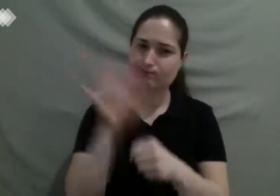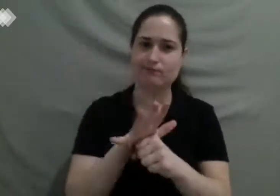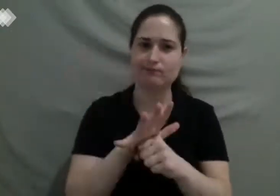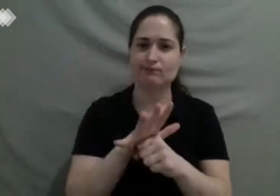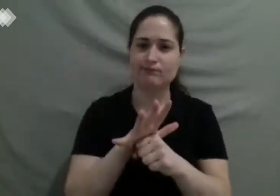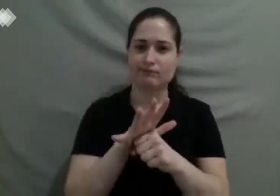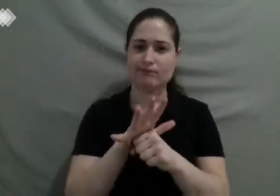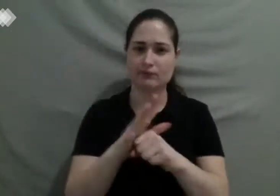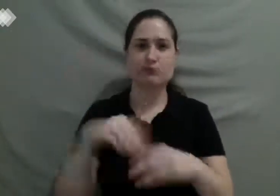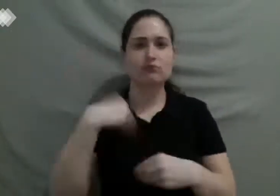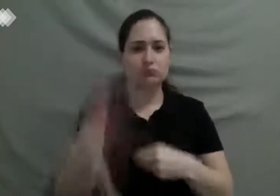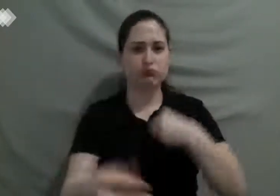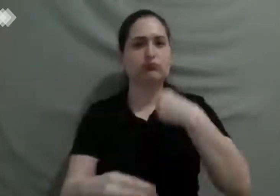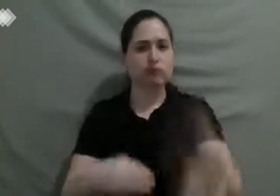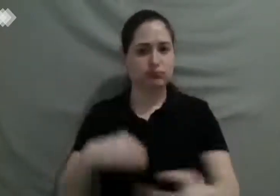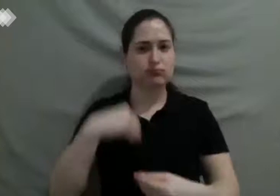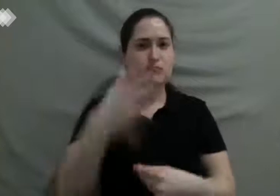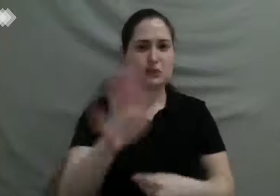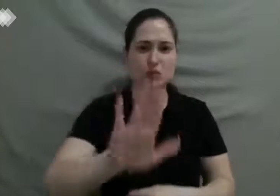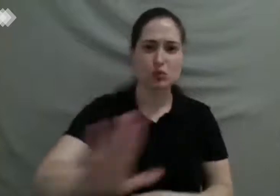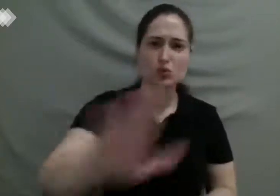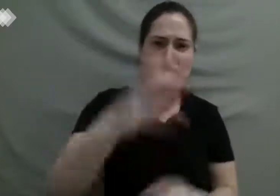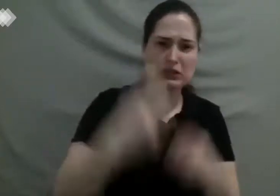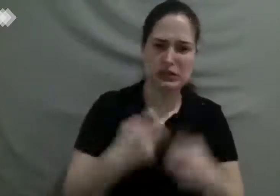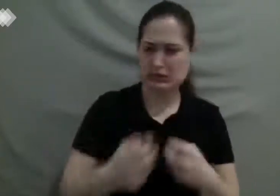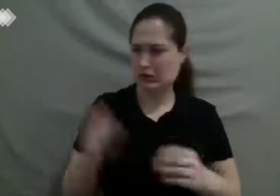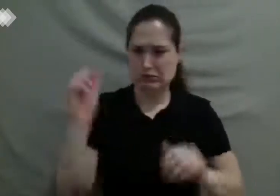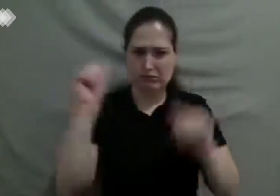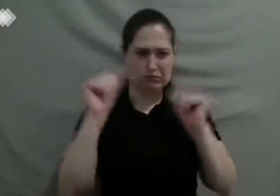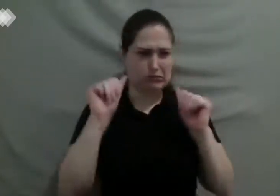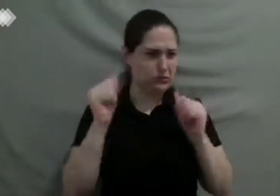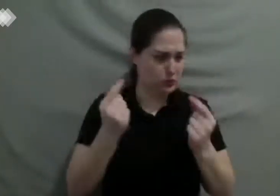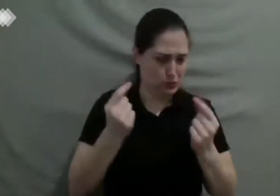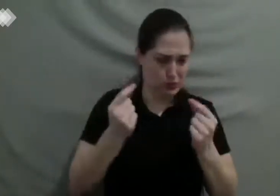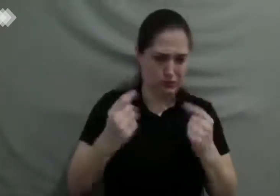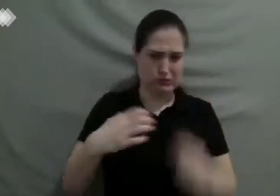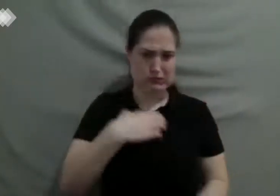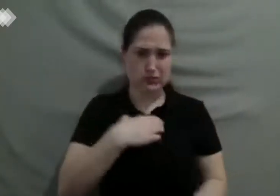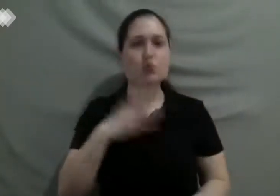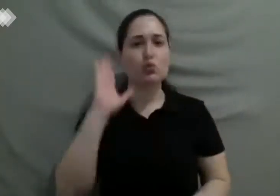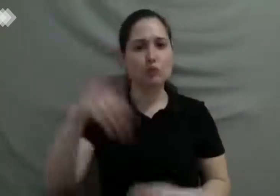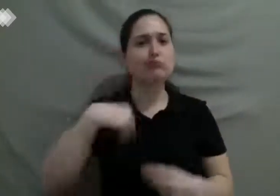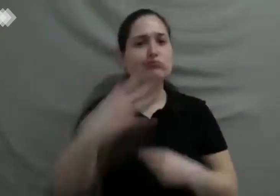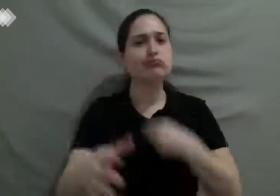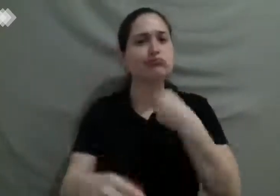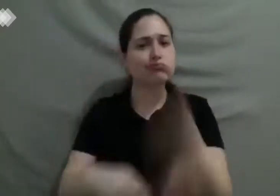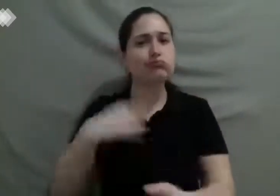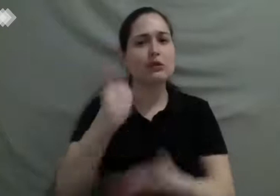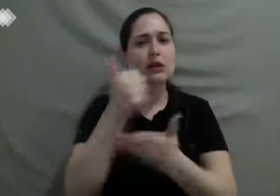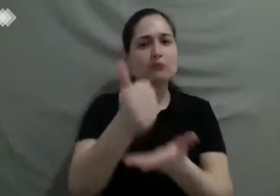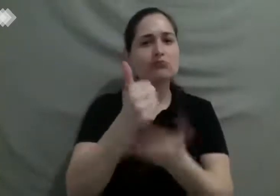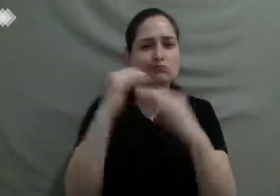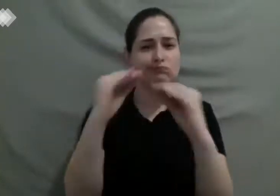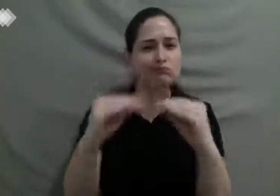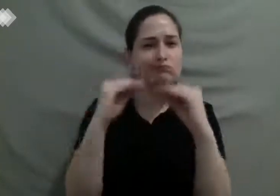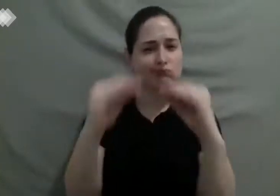irle dando solución a todas sus inquietudes. De hecho, el que ustedes puedan en lo